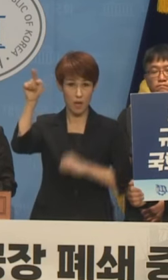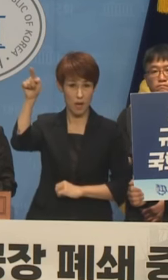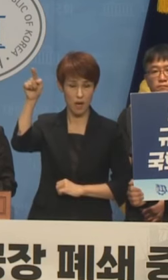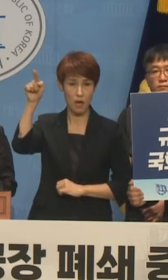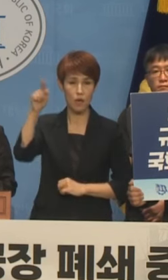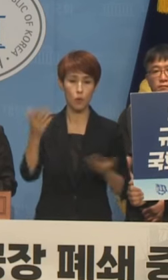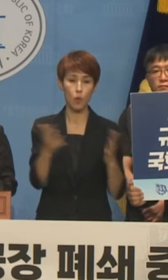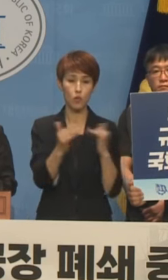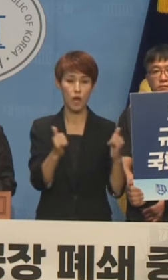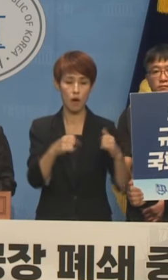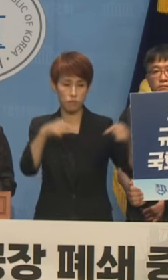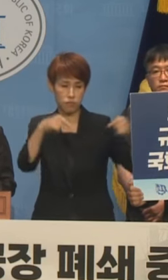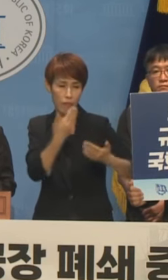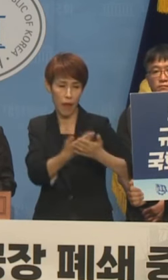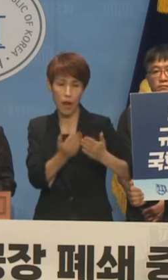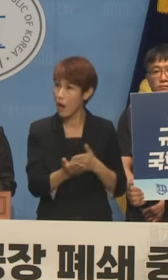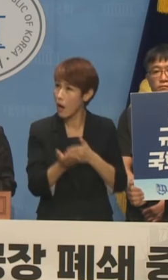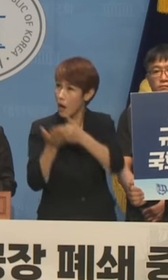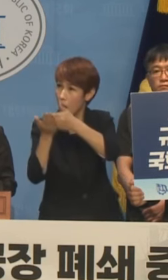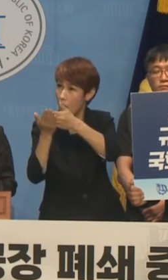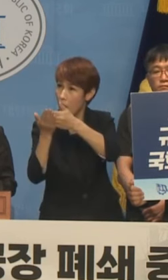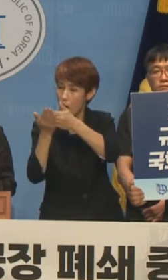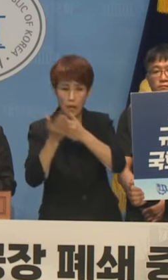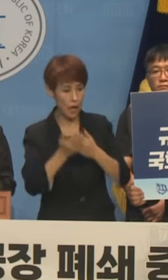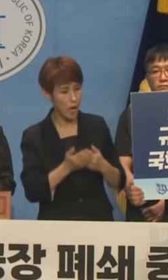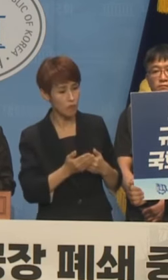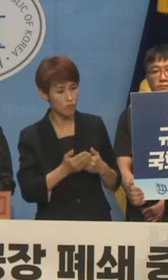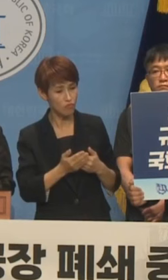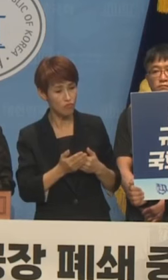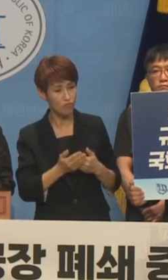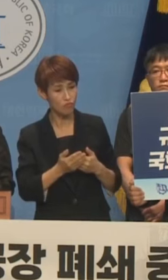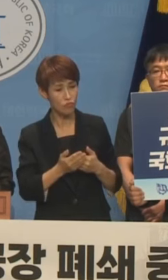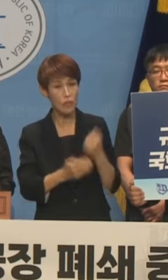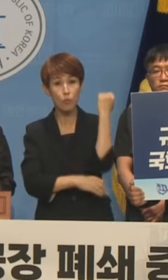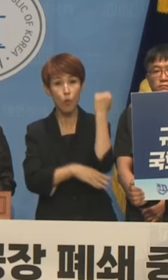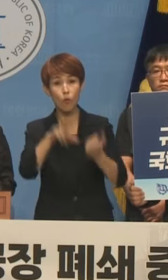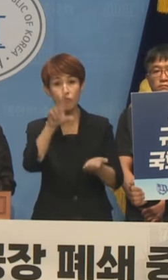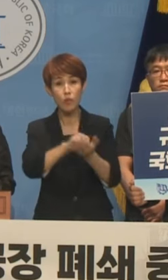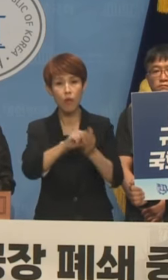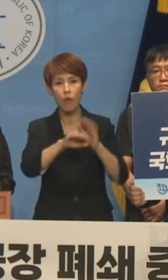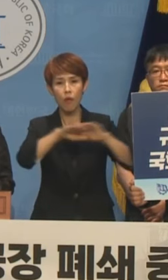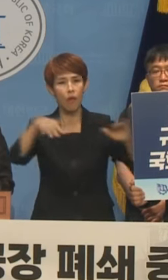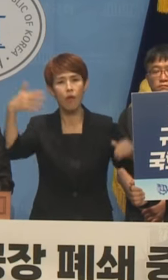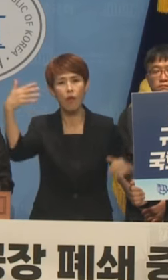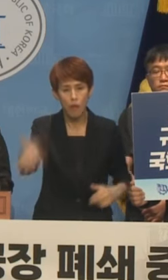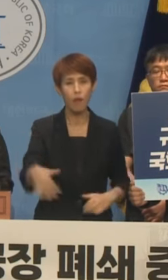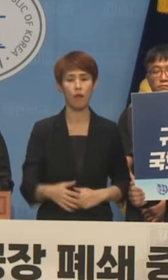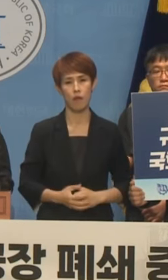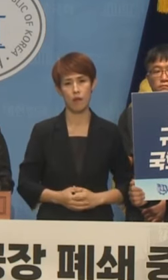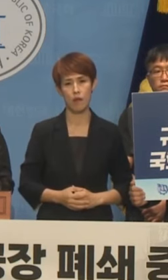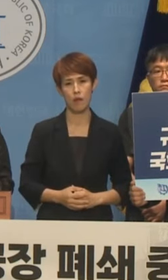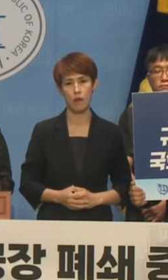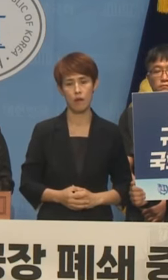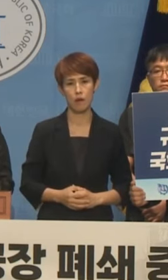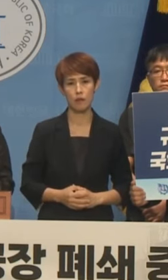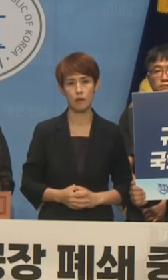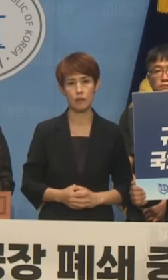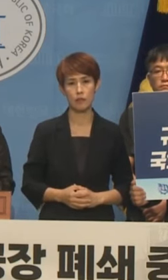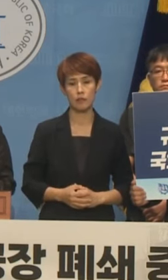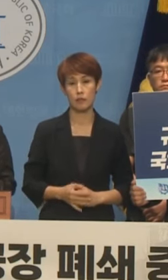교섭 요구에 협조해 오고는 있지만 근본적인 문제가 여전히 해결되지 않고 있습니다. 이에 저는